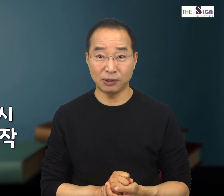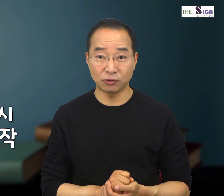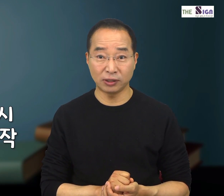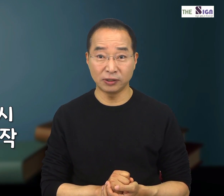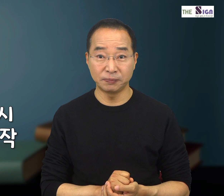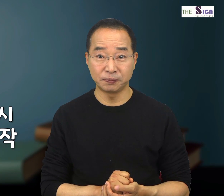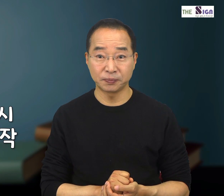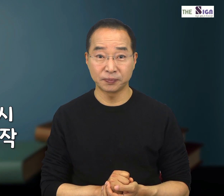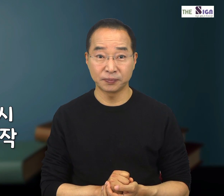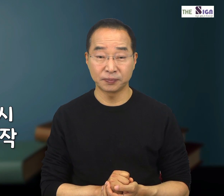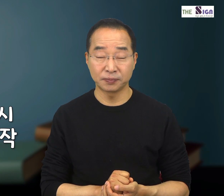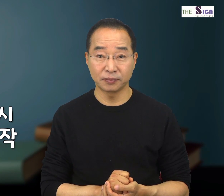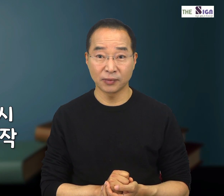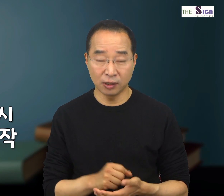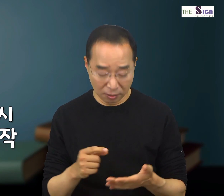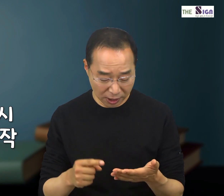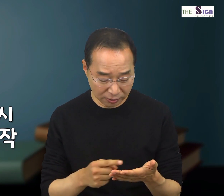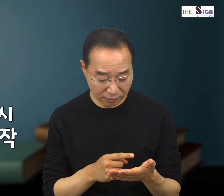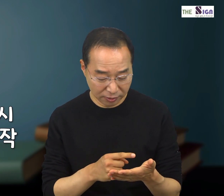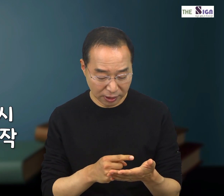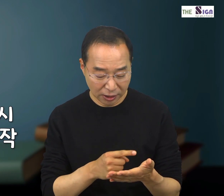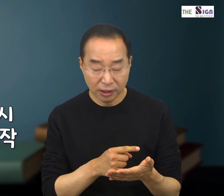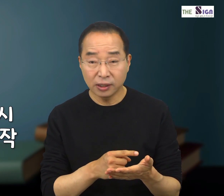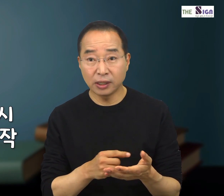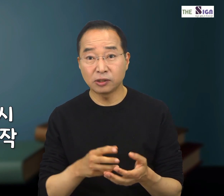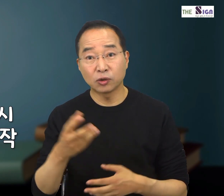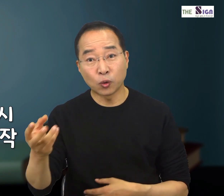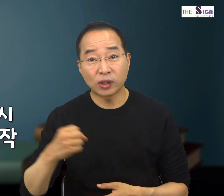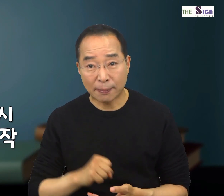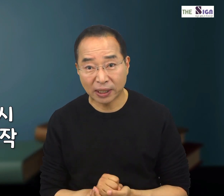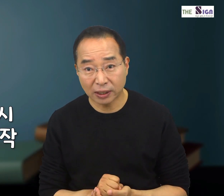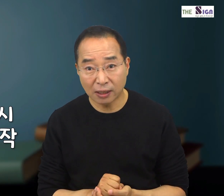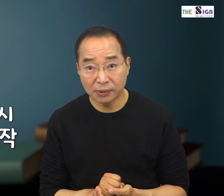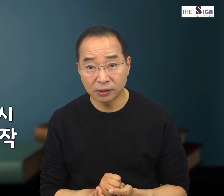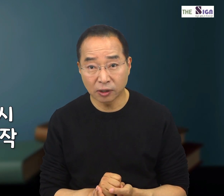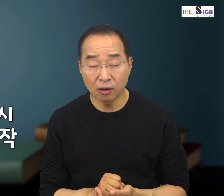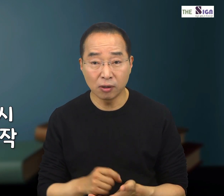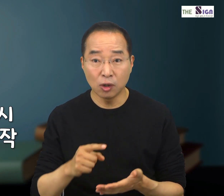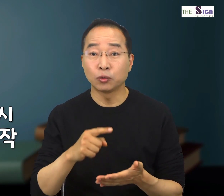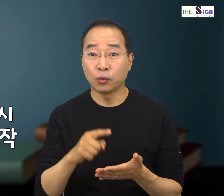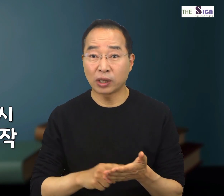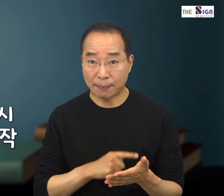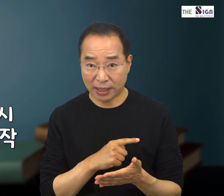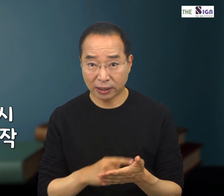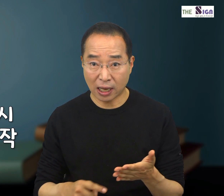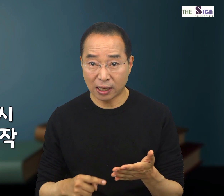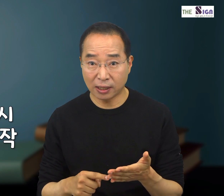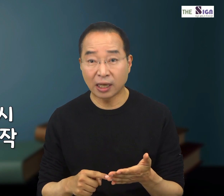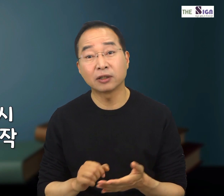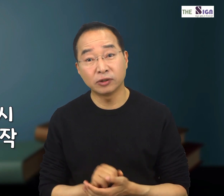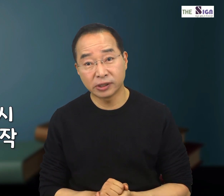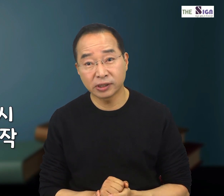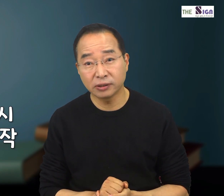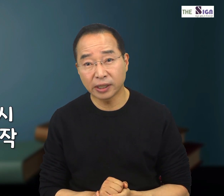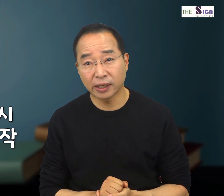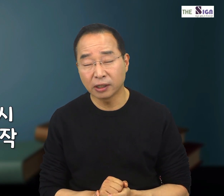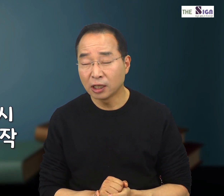사람이거든요. 그러면 이게 이제 돈을 갚았다 하면서 돈을 갚았다라는 걸 이제 쓰는데,